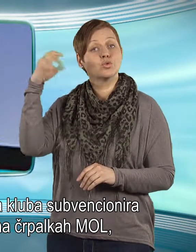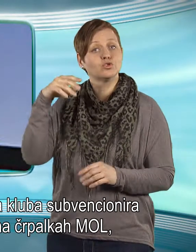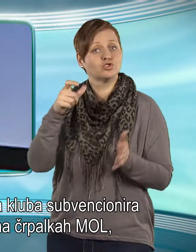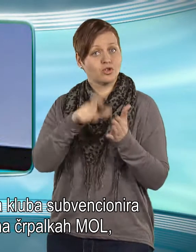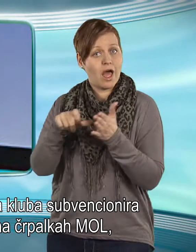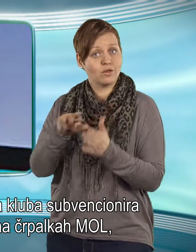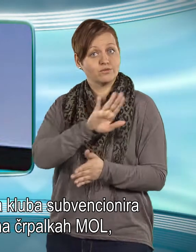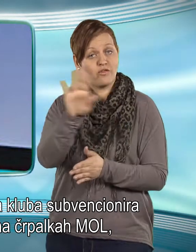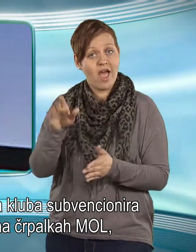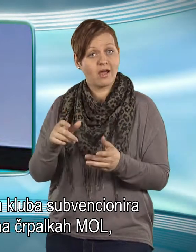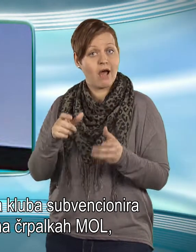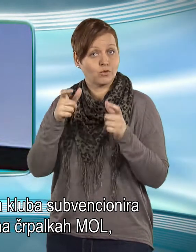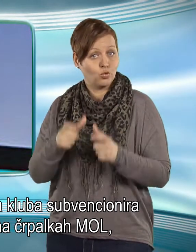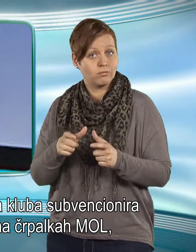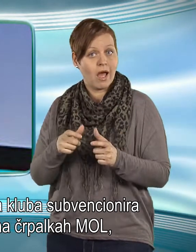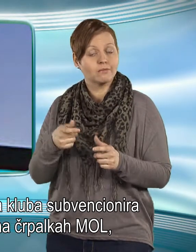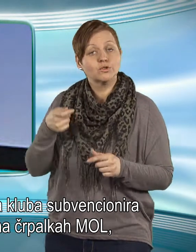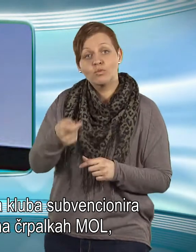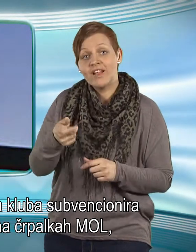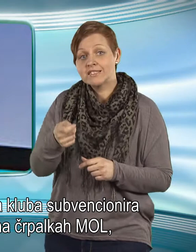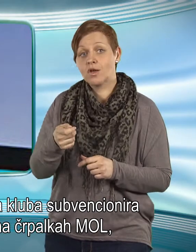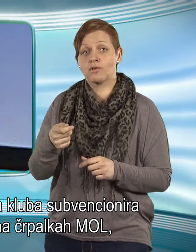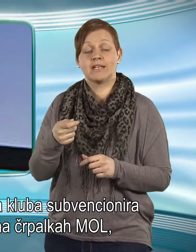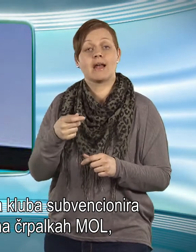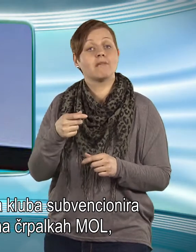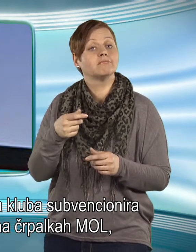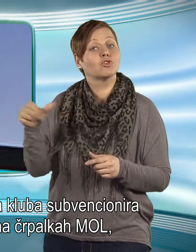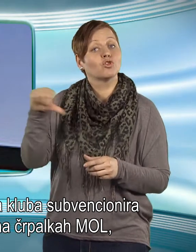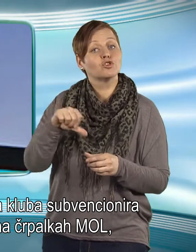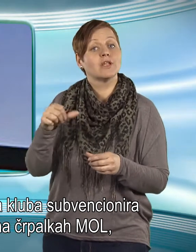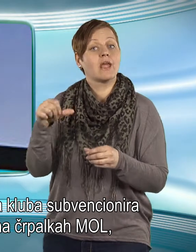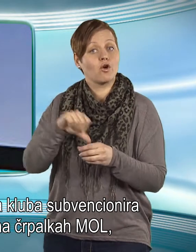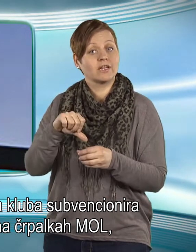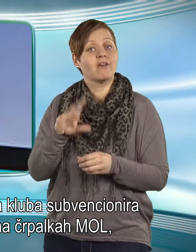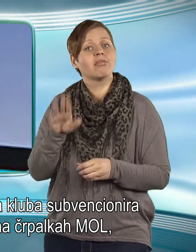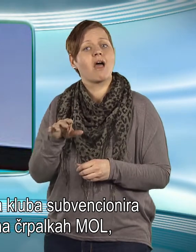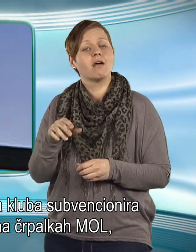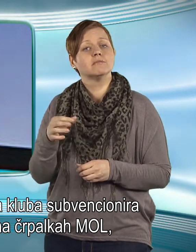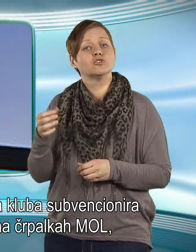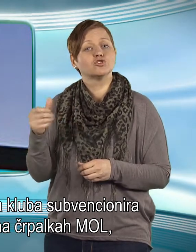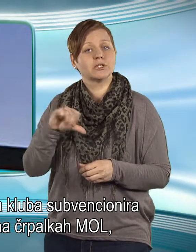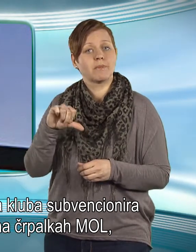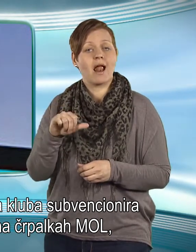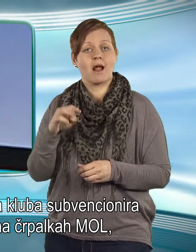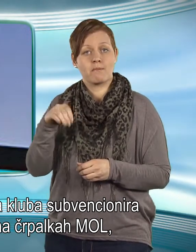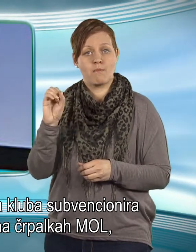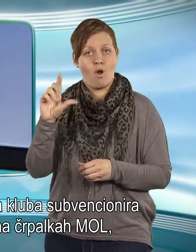Tuš članom svojega kluba subvencionira točenje goriva na črpalkah MOL, in sicer od centa do